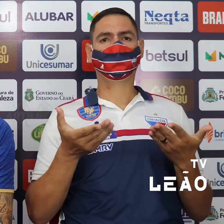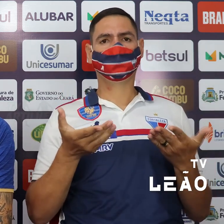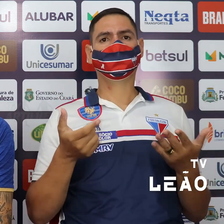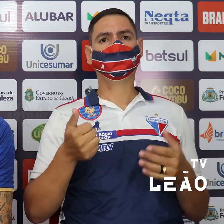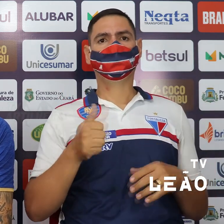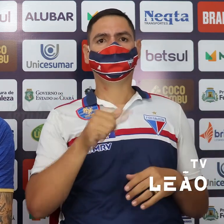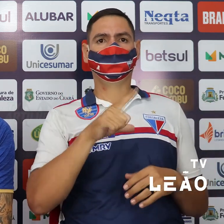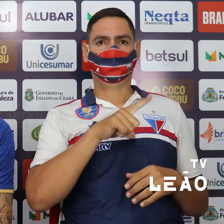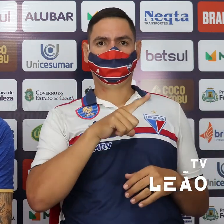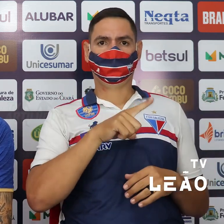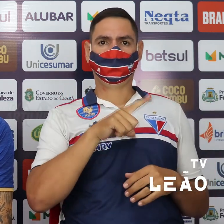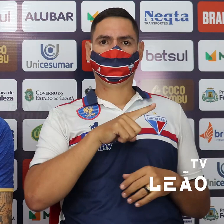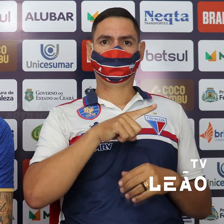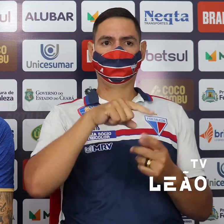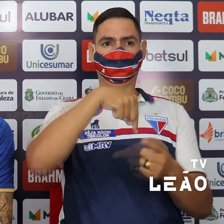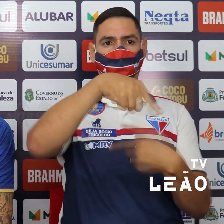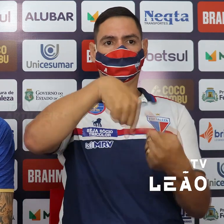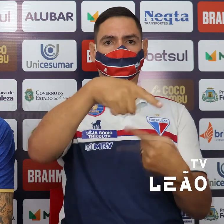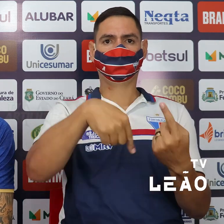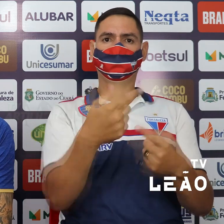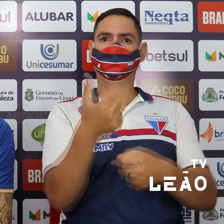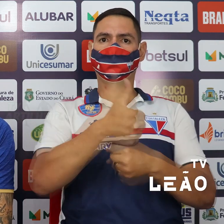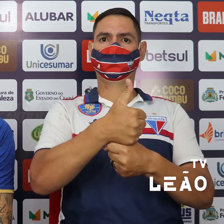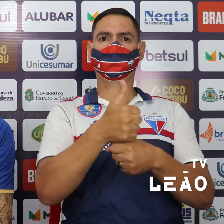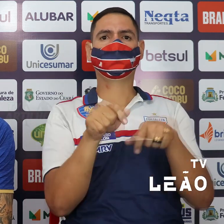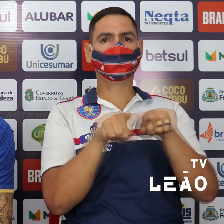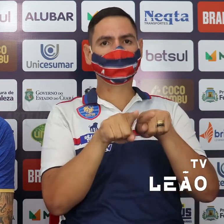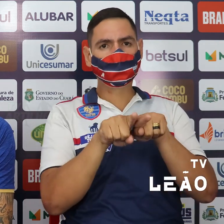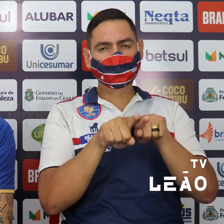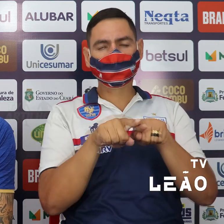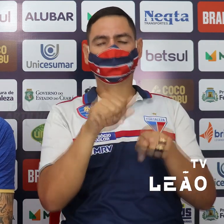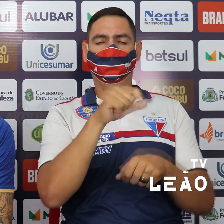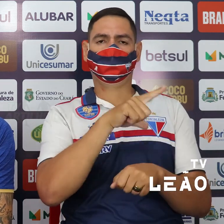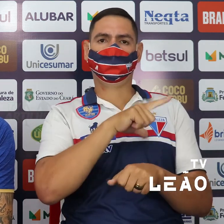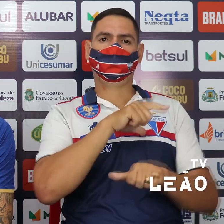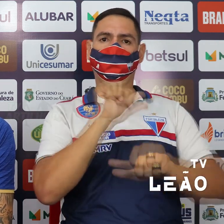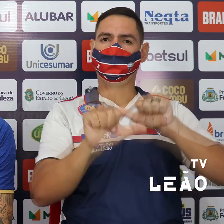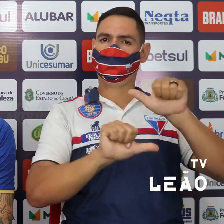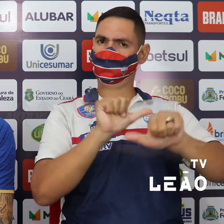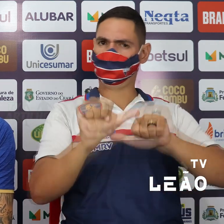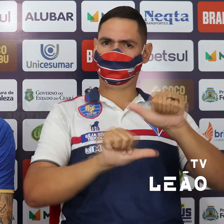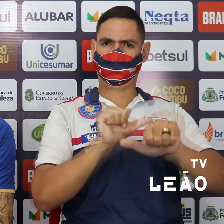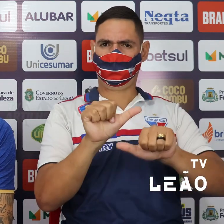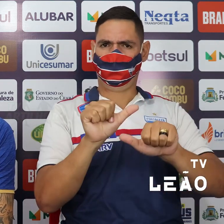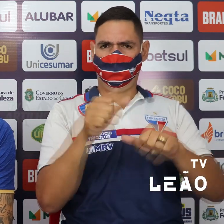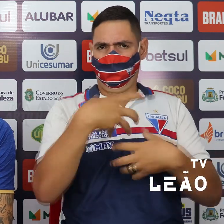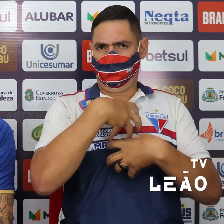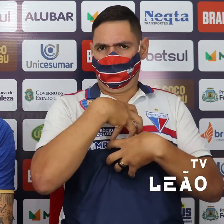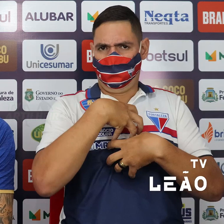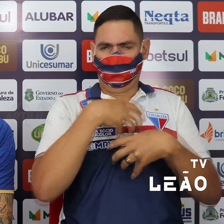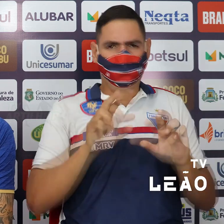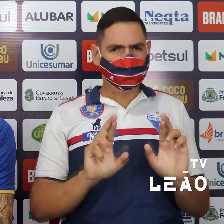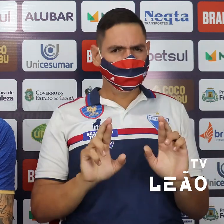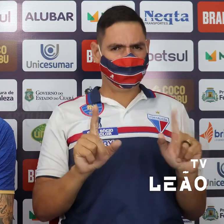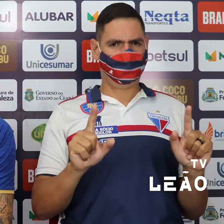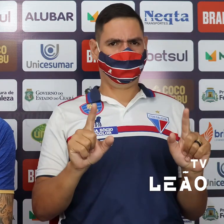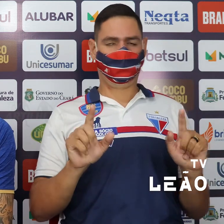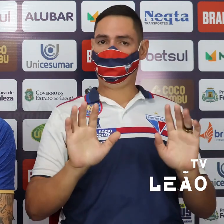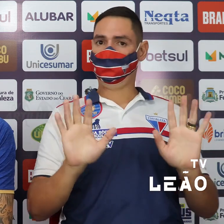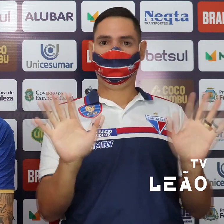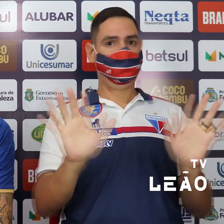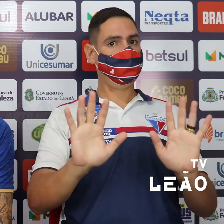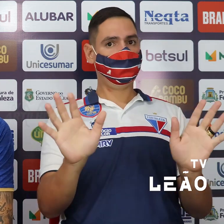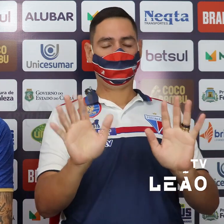posição que ele me colocou, num outro lado, e eu não vejo tanta diferença. Eu quero